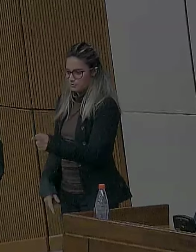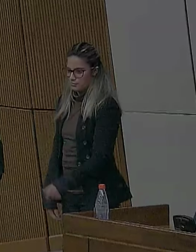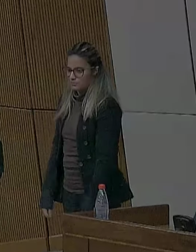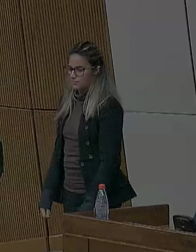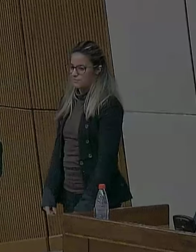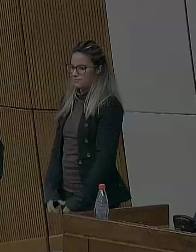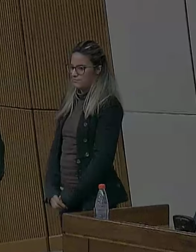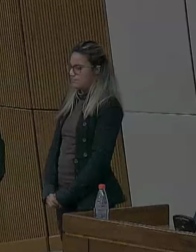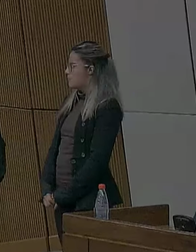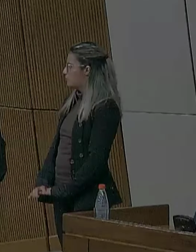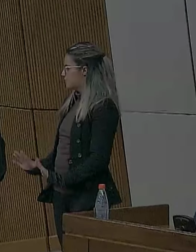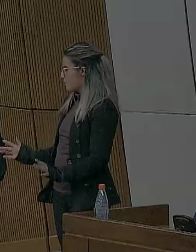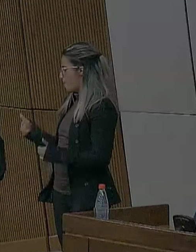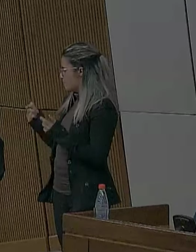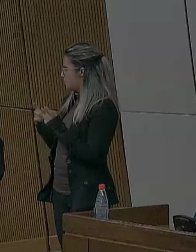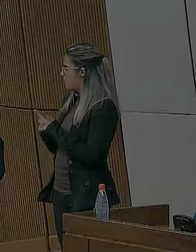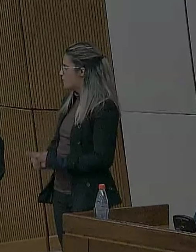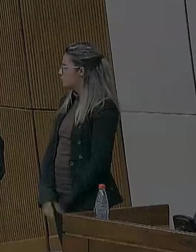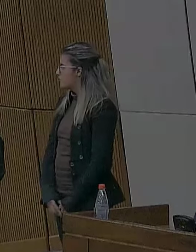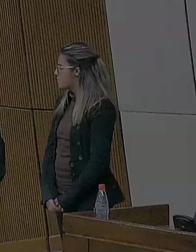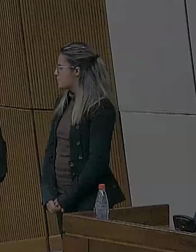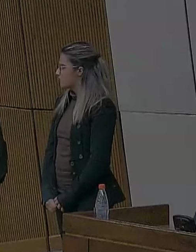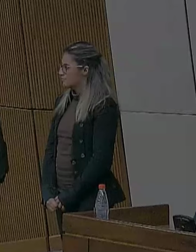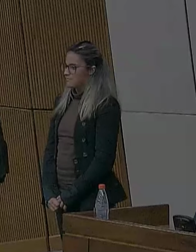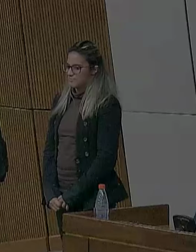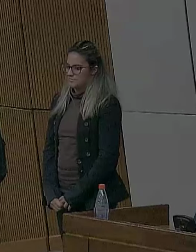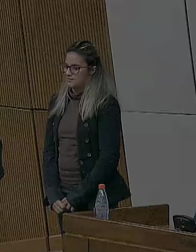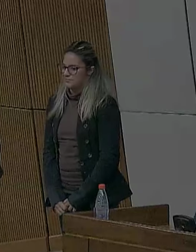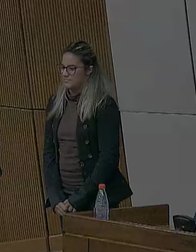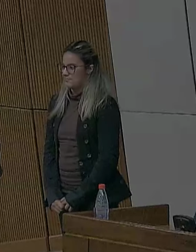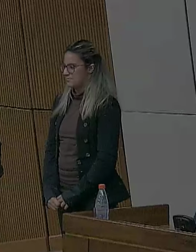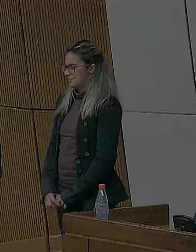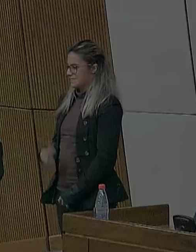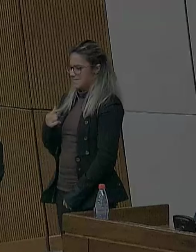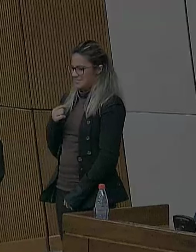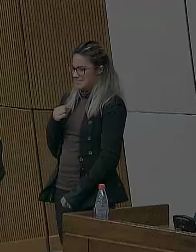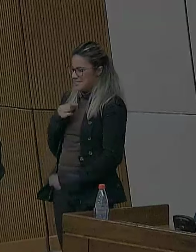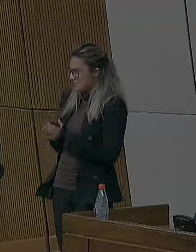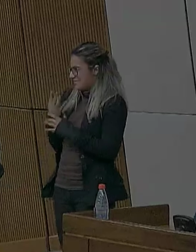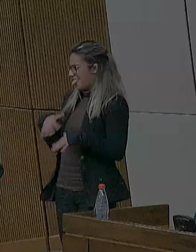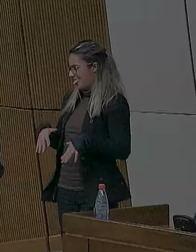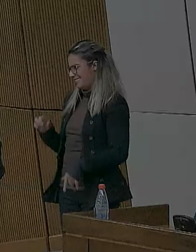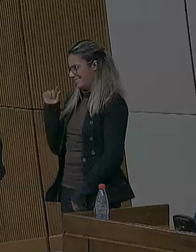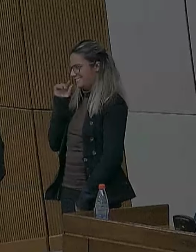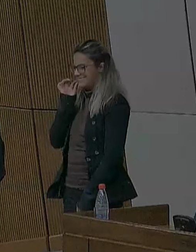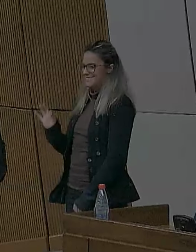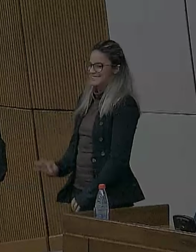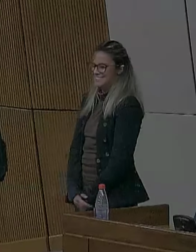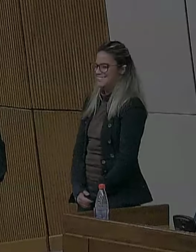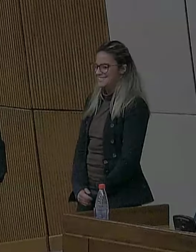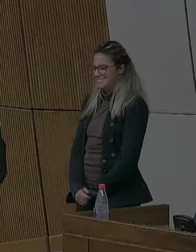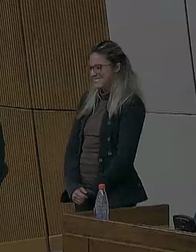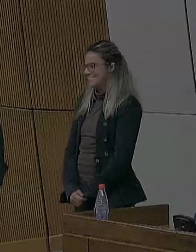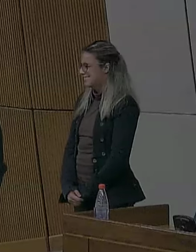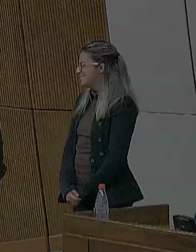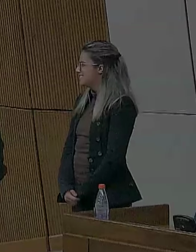Y concuerdo con lo que dice Paola en todo lo que dijo, dice. Eso no me quería presentar, dice ella. Está con mucho miedo y tiene vergüenza. Soy muy nueva en esto, dice,